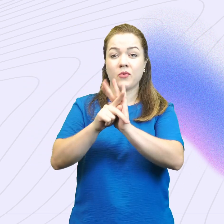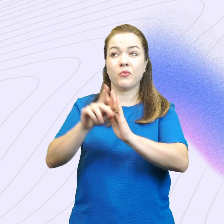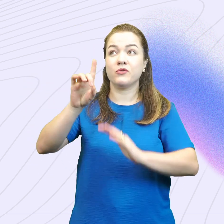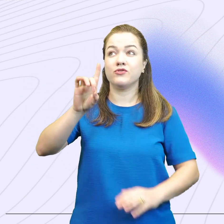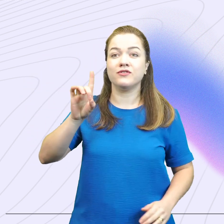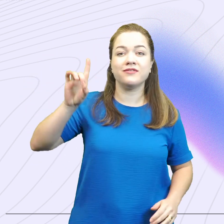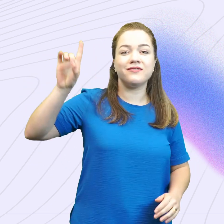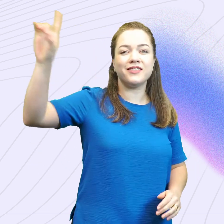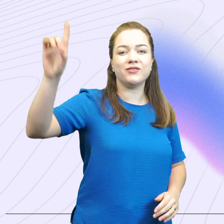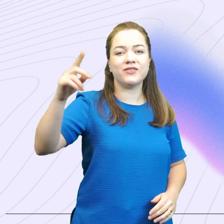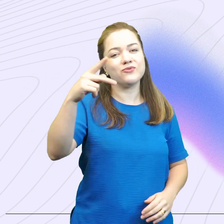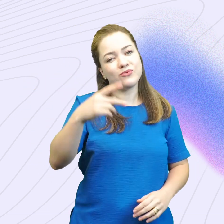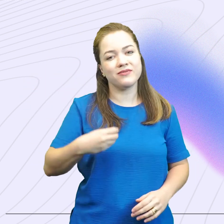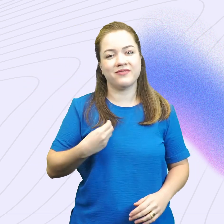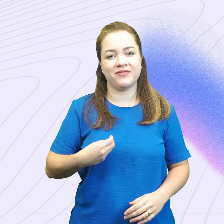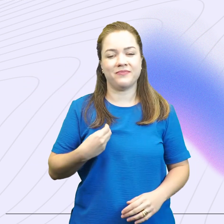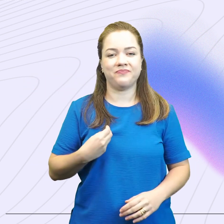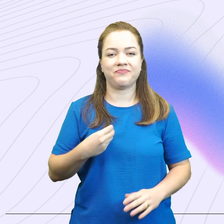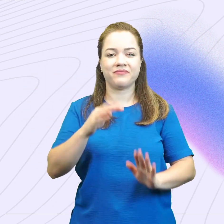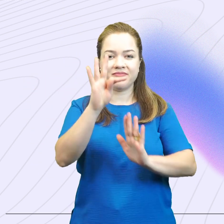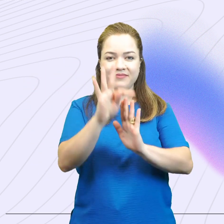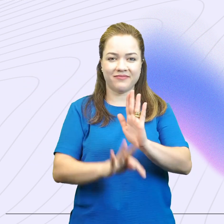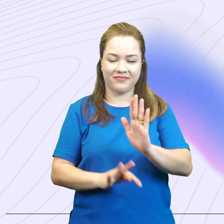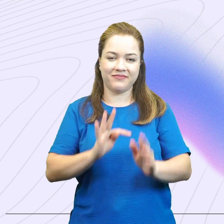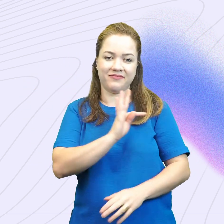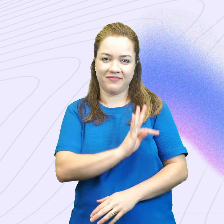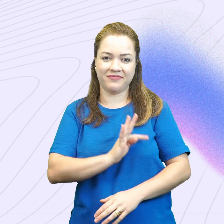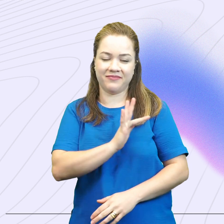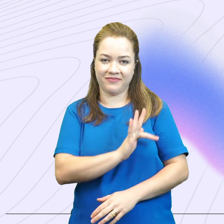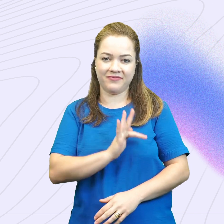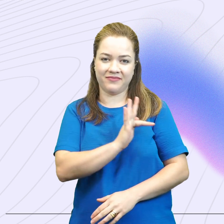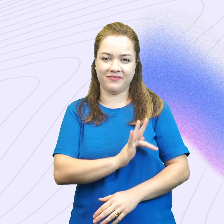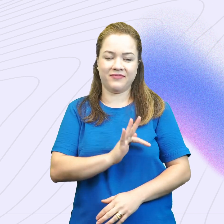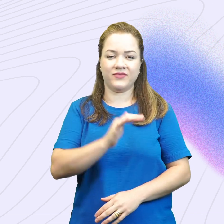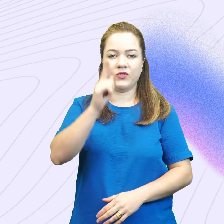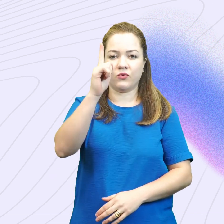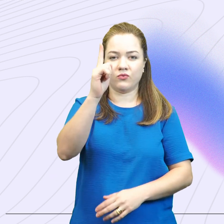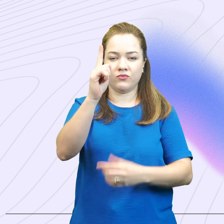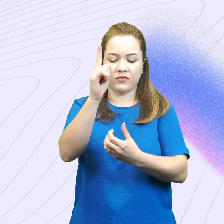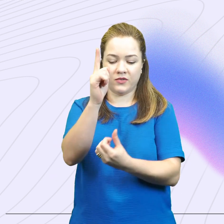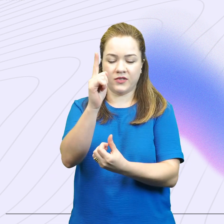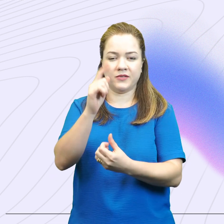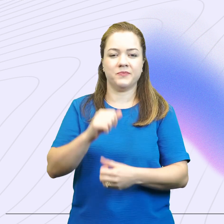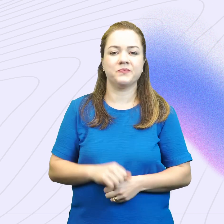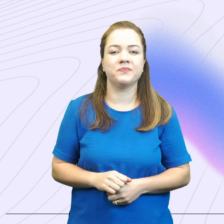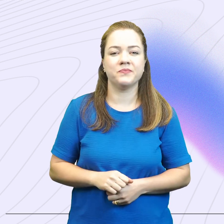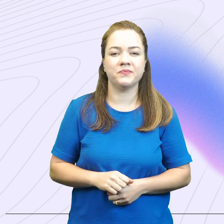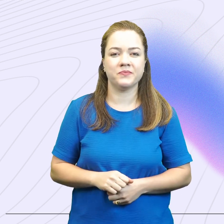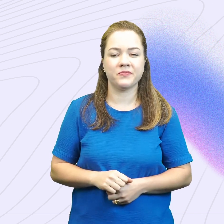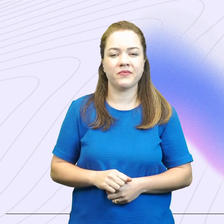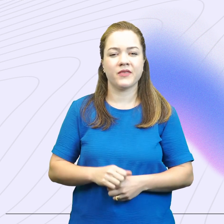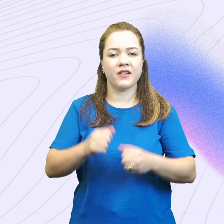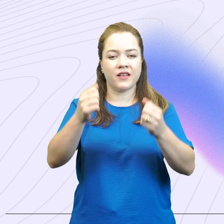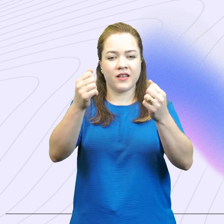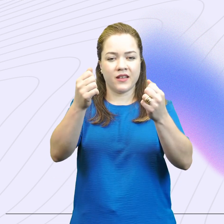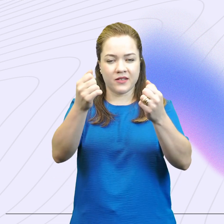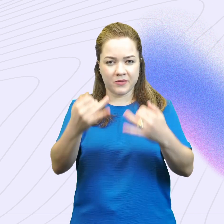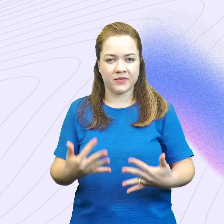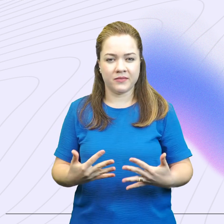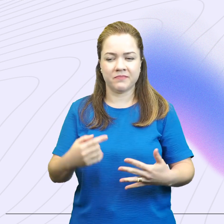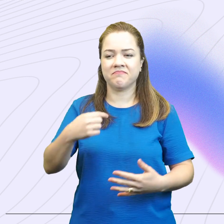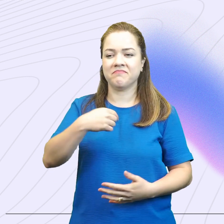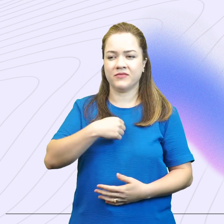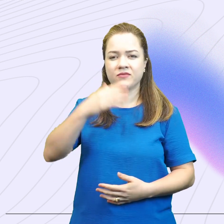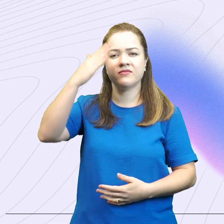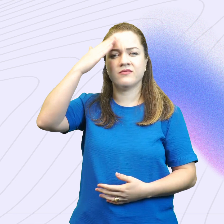vida. O texto de Filipenses 1:6, ele fala bem assim, ó, estou convencido de